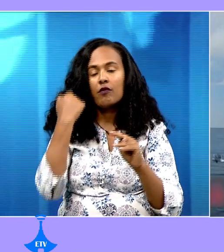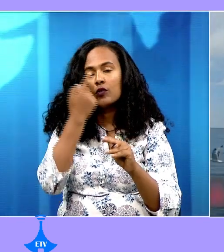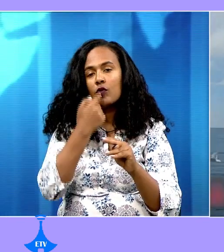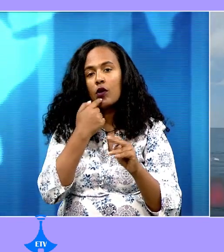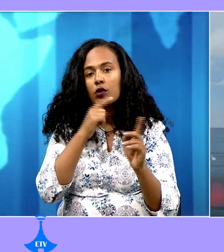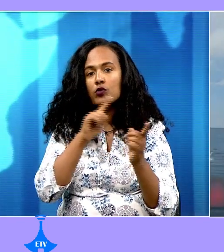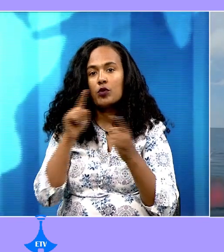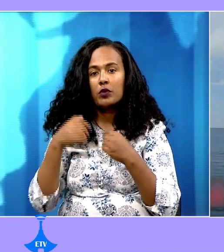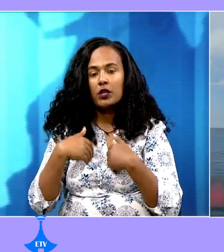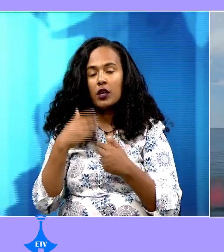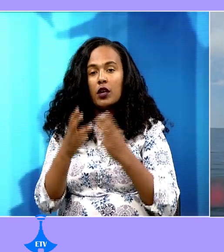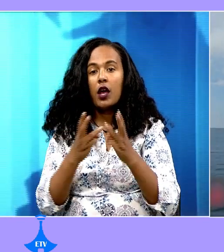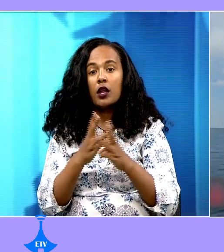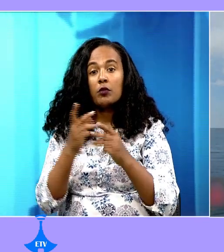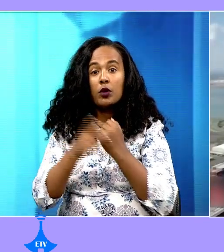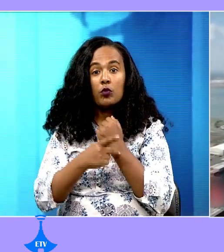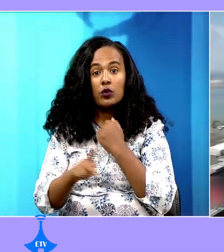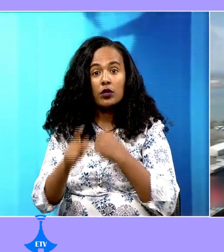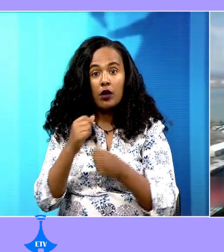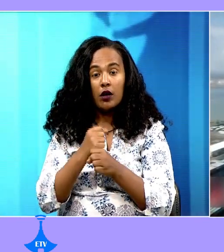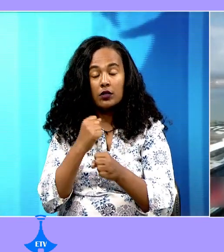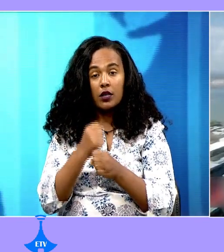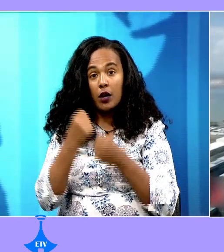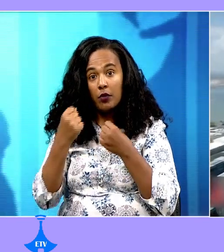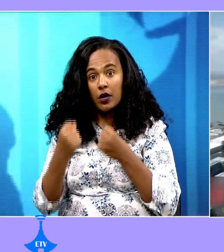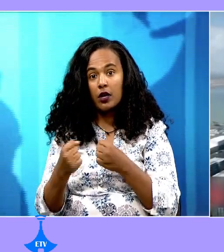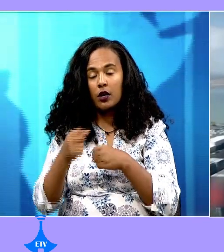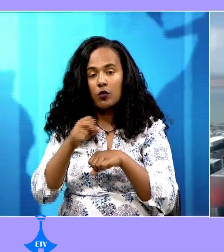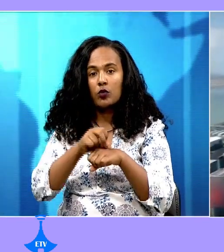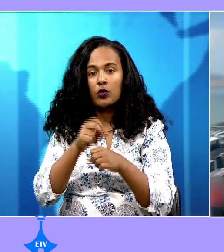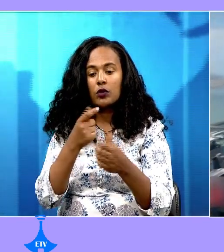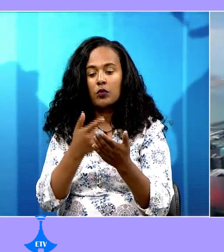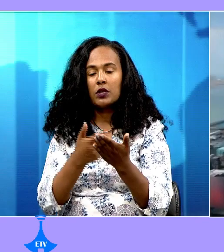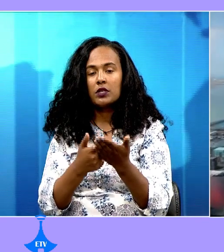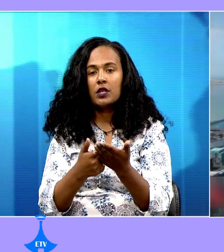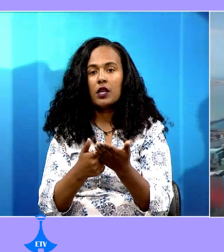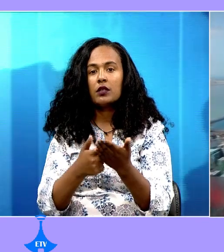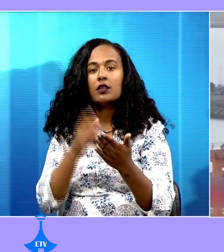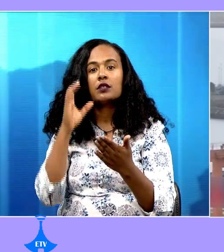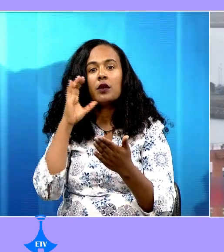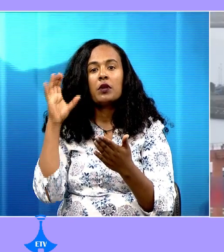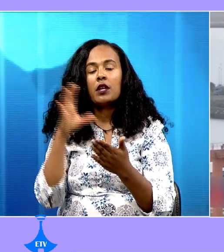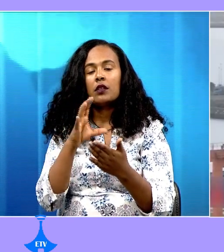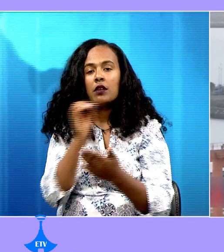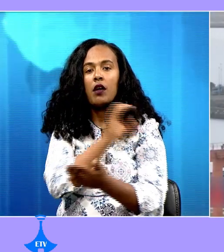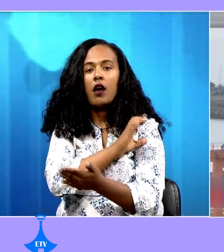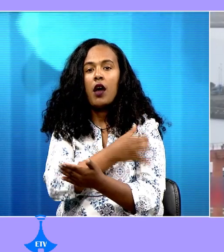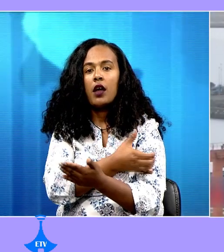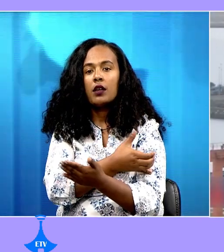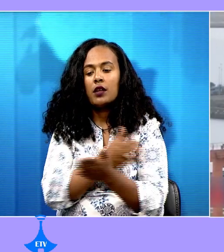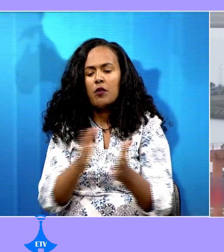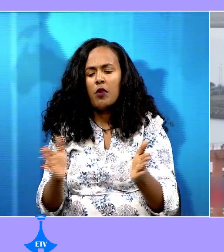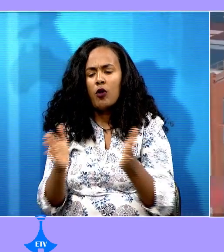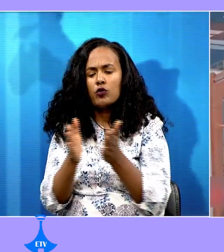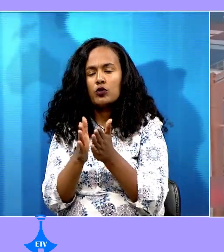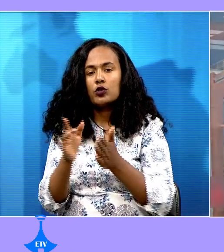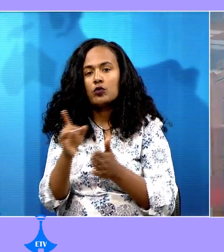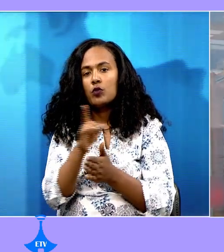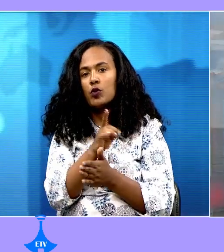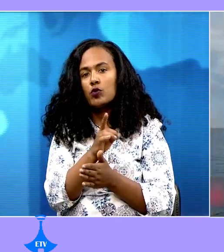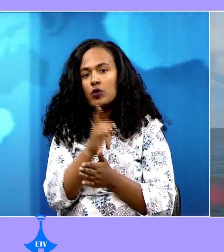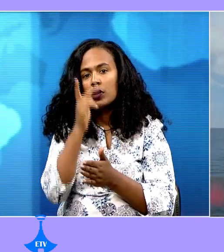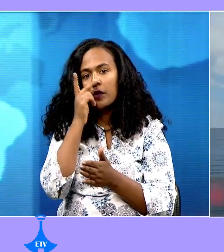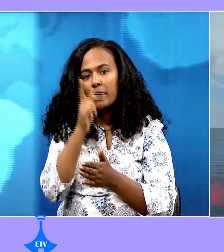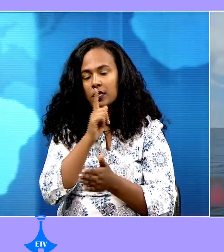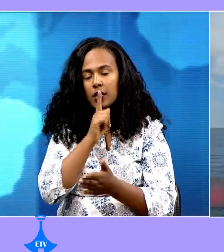ያለው። የዓለም የፖለቲካ አሰላለፍ በከረረበት በዚህ ወቅት የባህር በር አልባ መሆን ተሰሚነትንና ኃይልን የሚያኮስስ መሆኑ ደግሞ የማይካድ ሀቅ